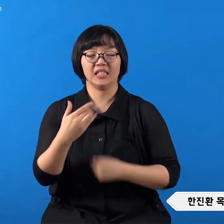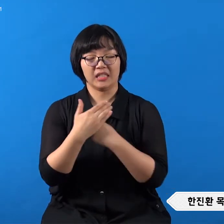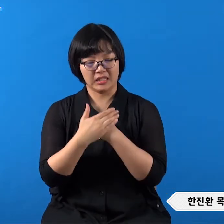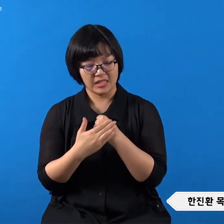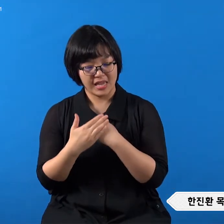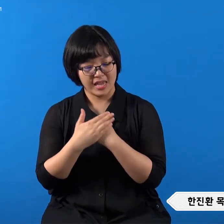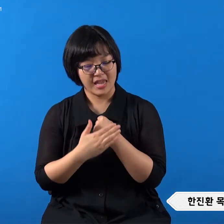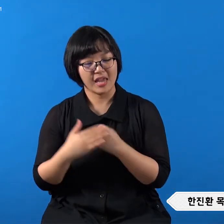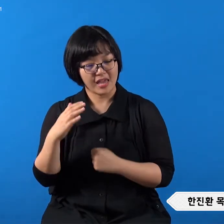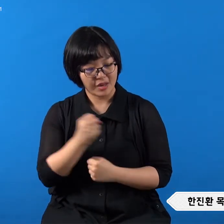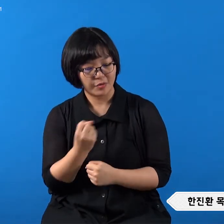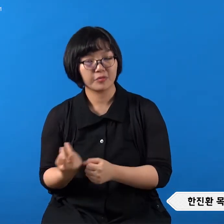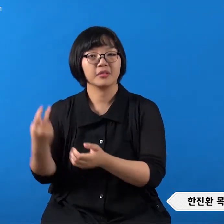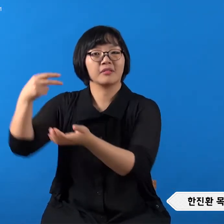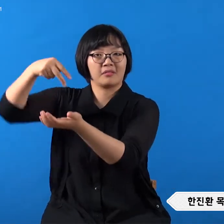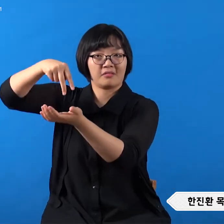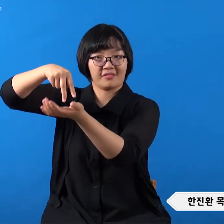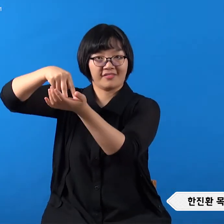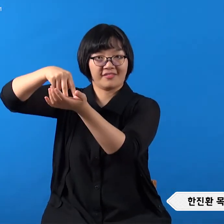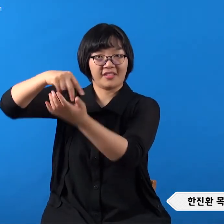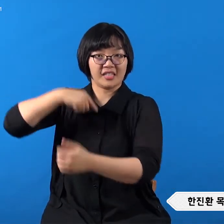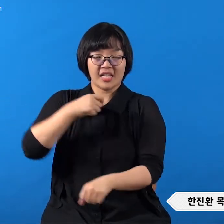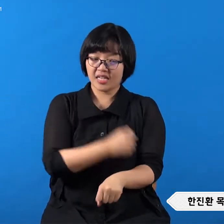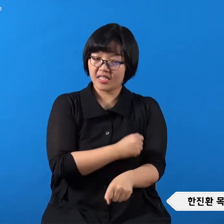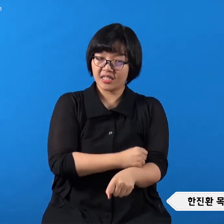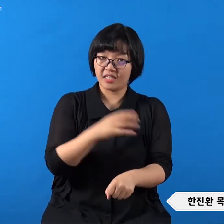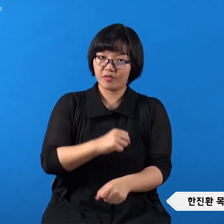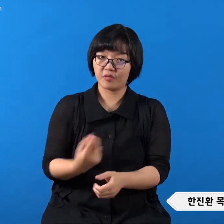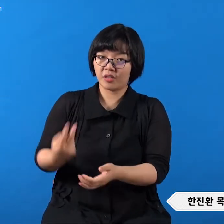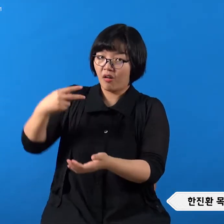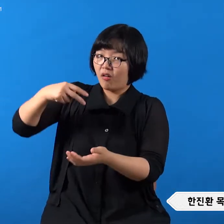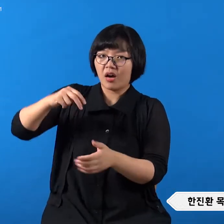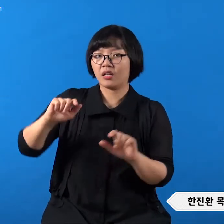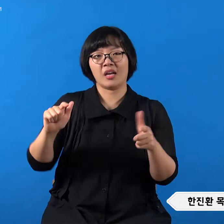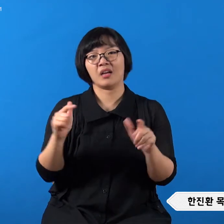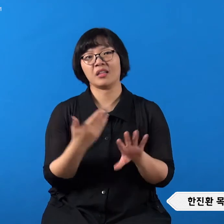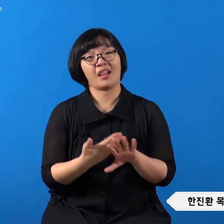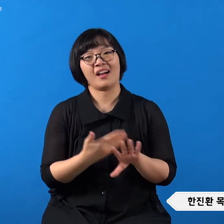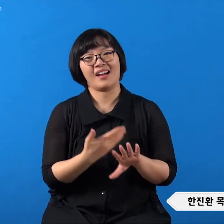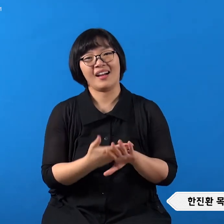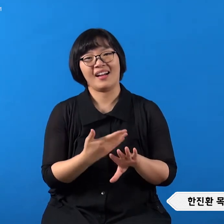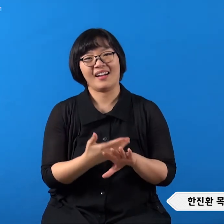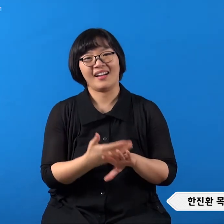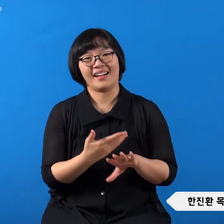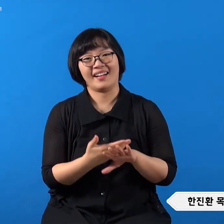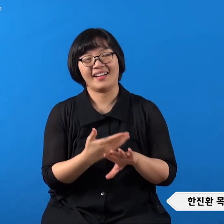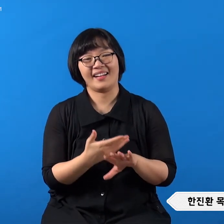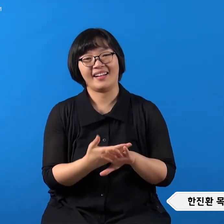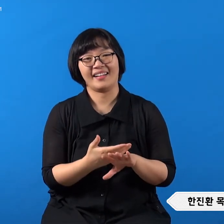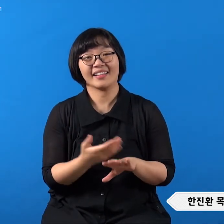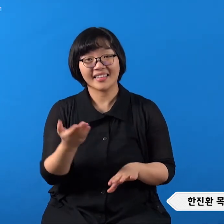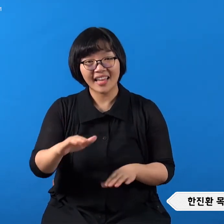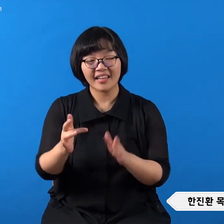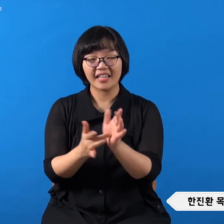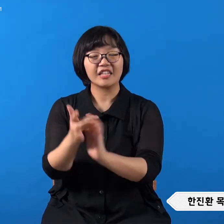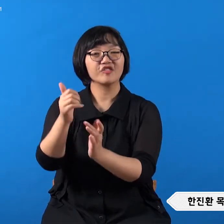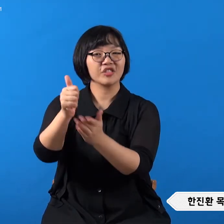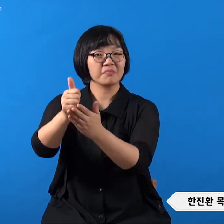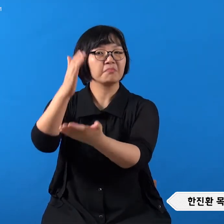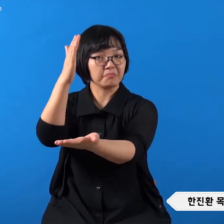그 의를 힘입어서 하나님께 나아가는 것입니다. 그런데 예수님의 의가 아니라